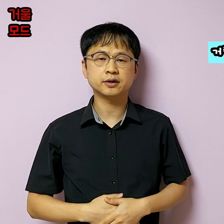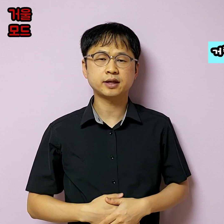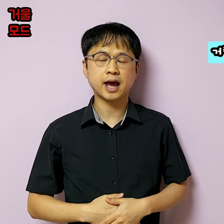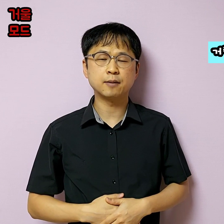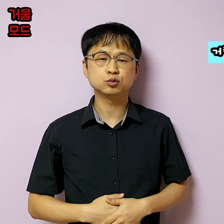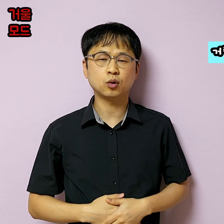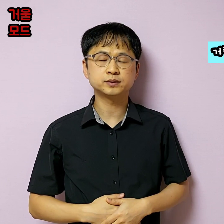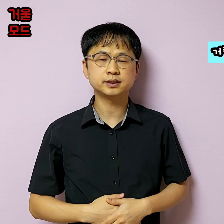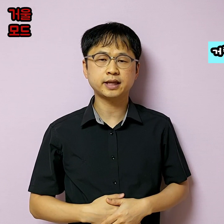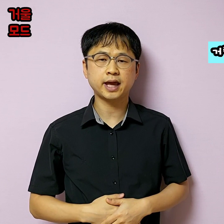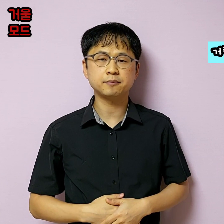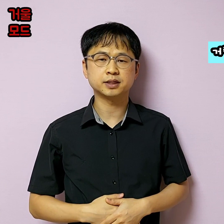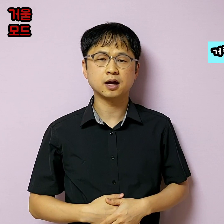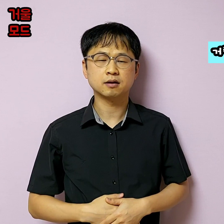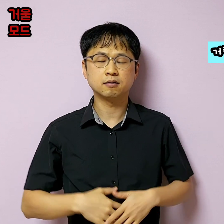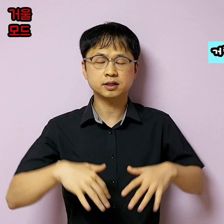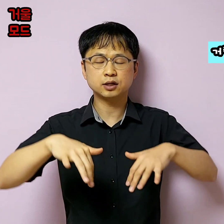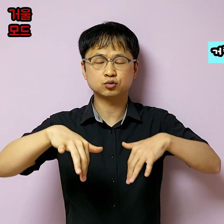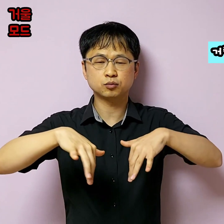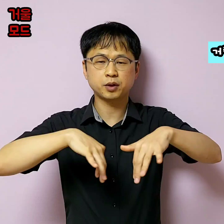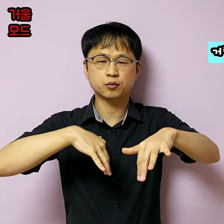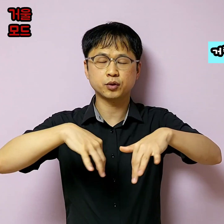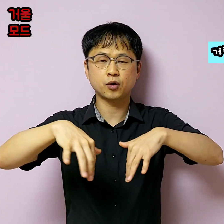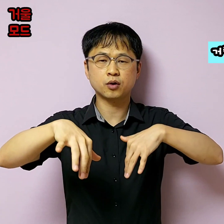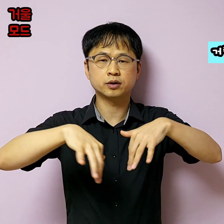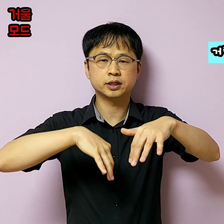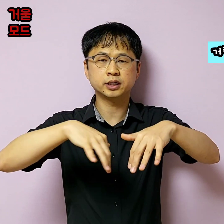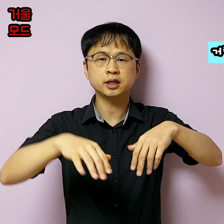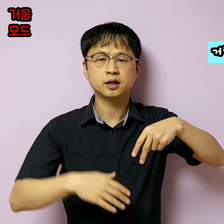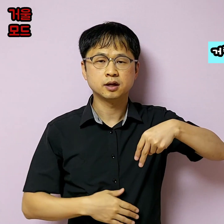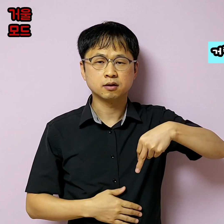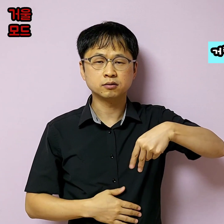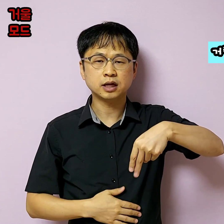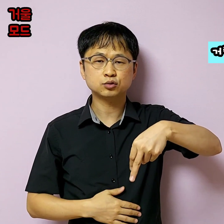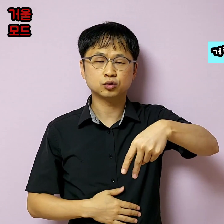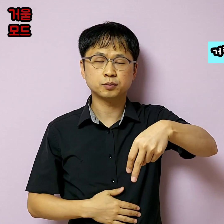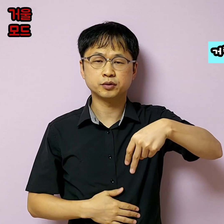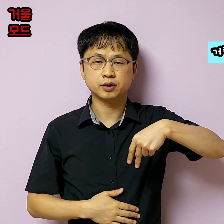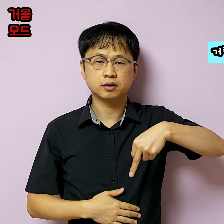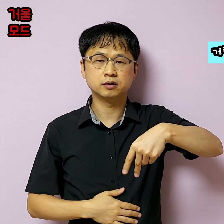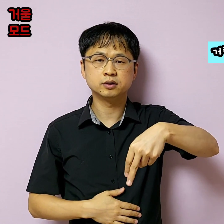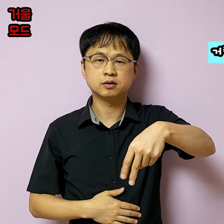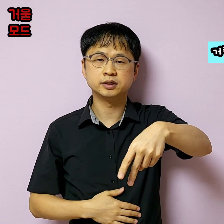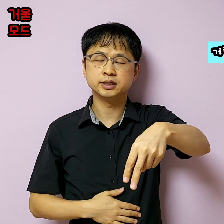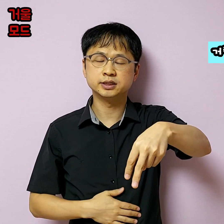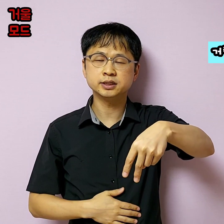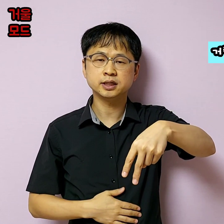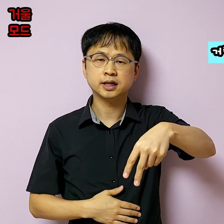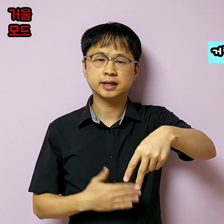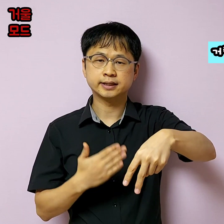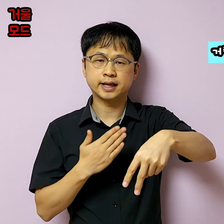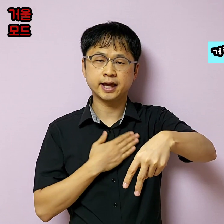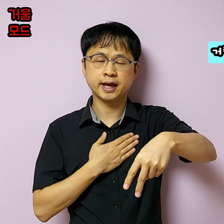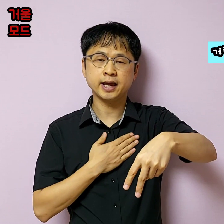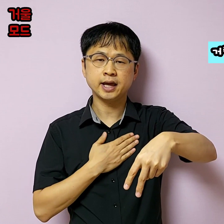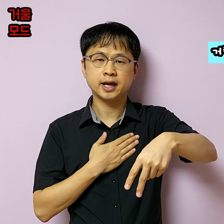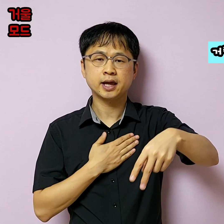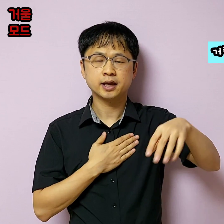곁에 아무도 없을 때입니다. 거리라는 수어는 배웠고요. 거리, 걷다 수어도 배웠네요. 건의는 내